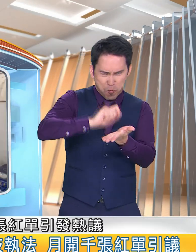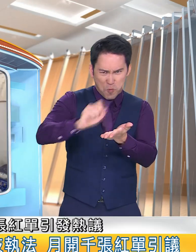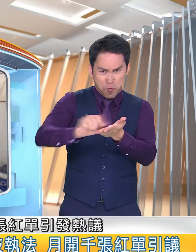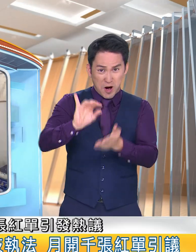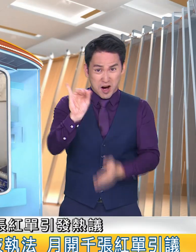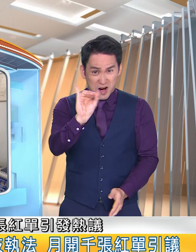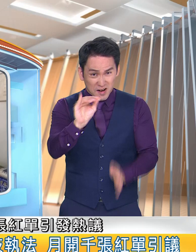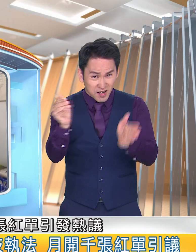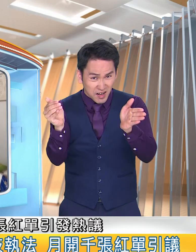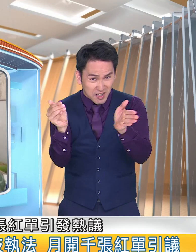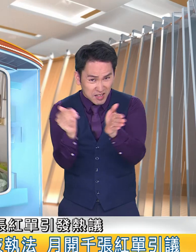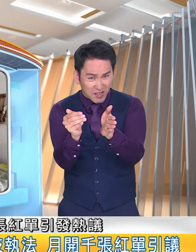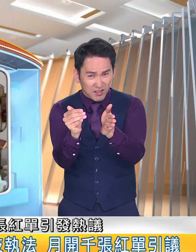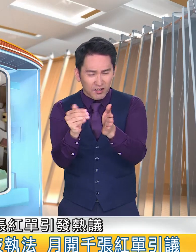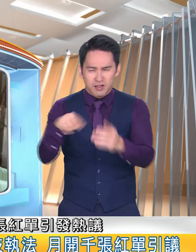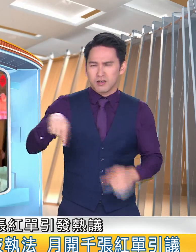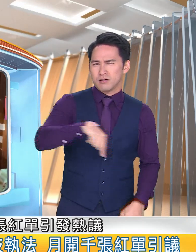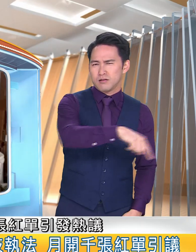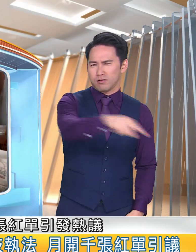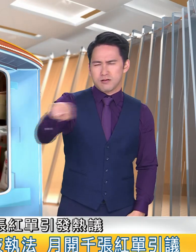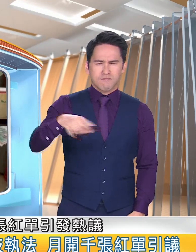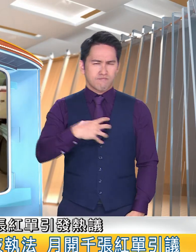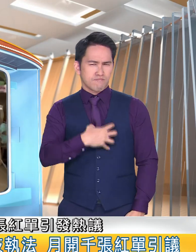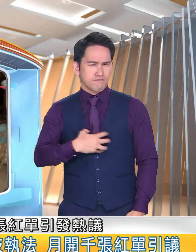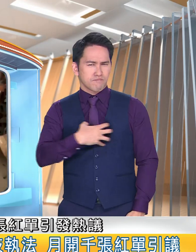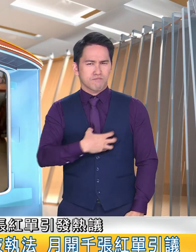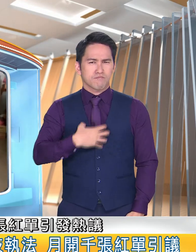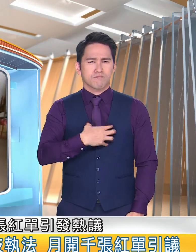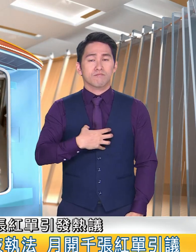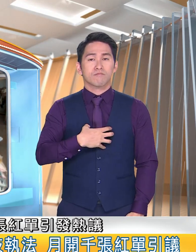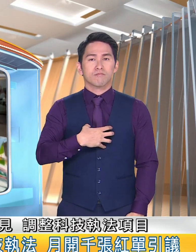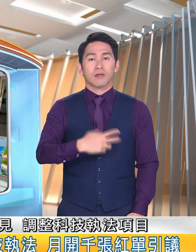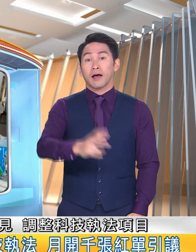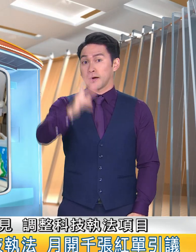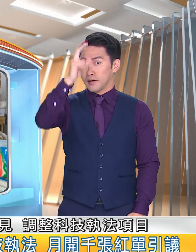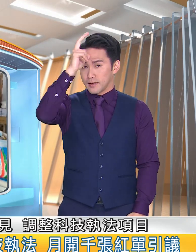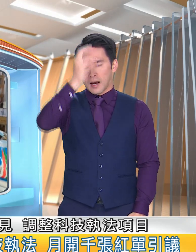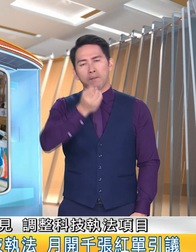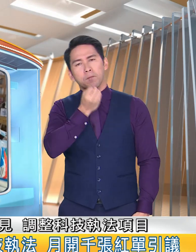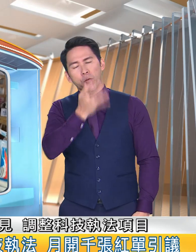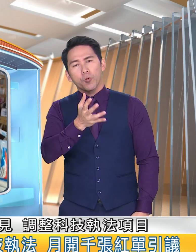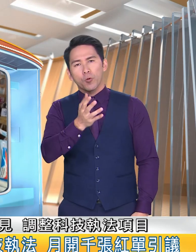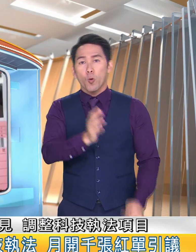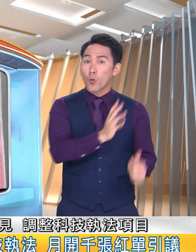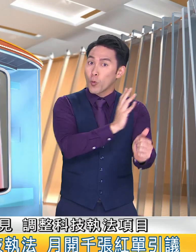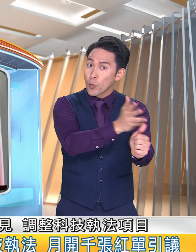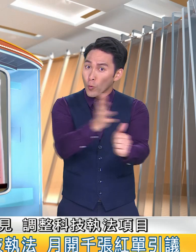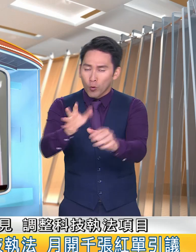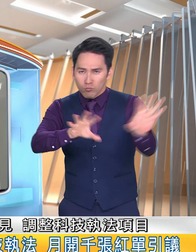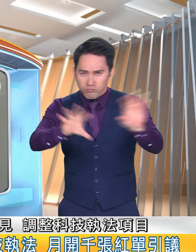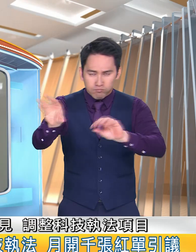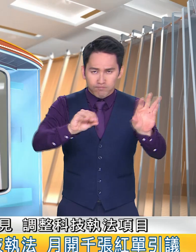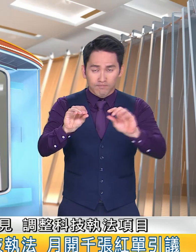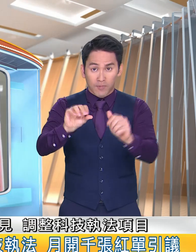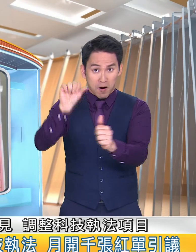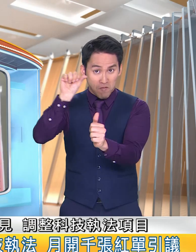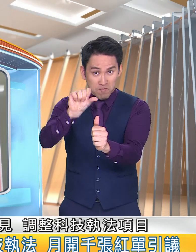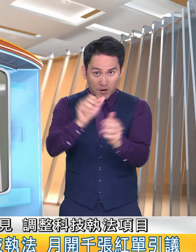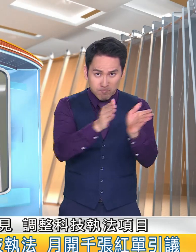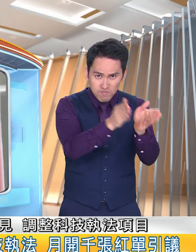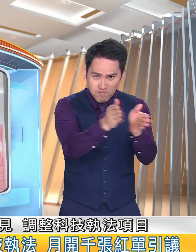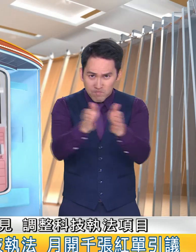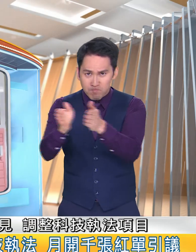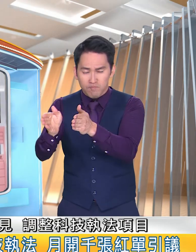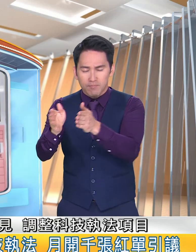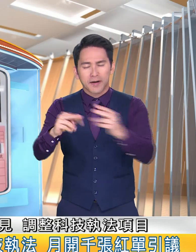开出了近千张的红单，引发热议。而警方表示，后续会搜集意见，调整